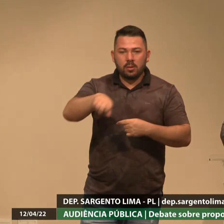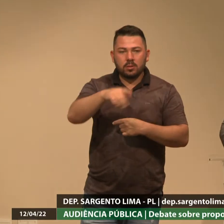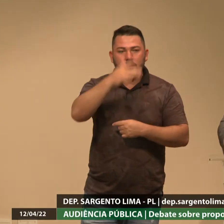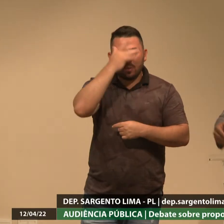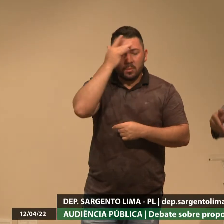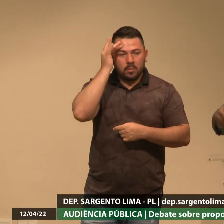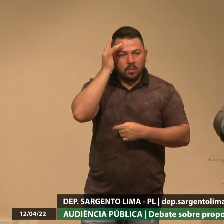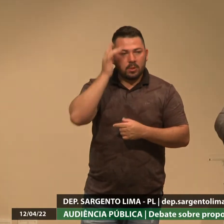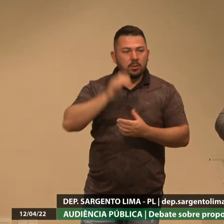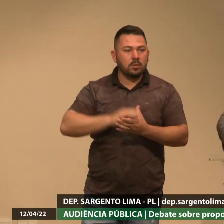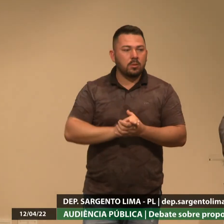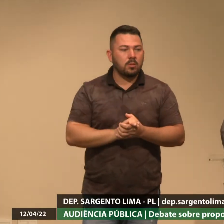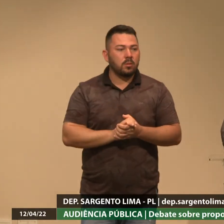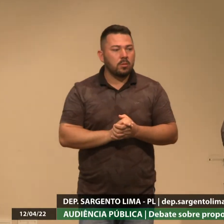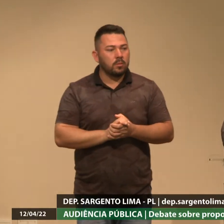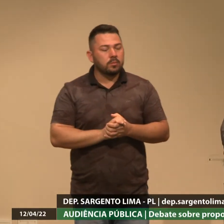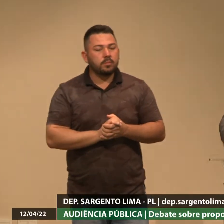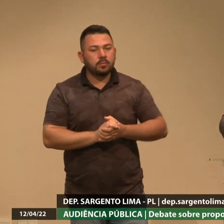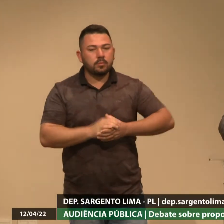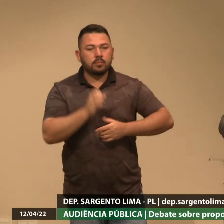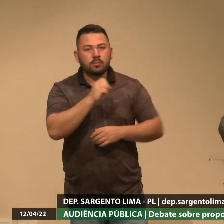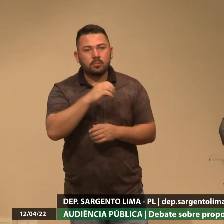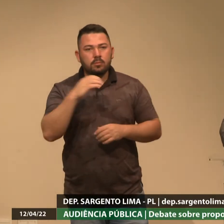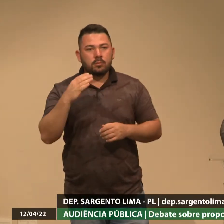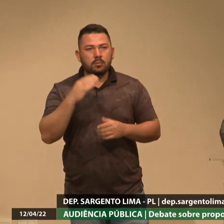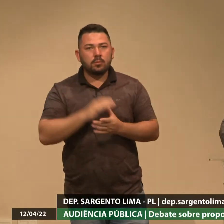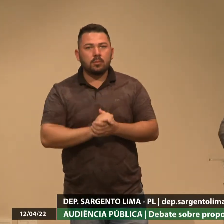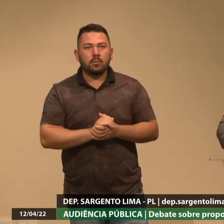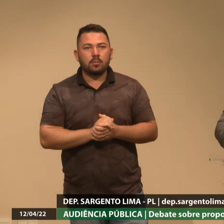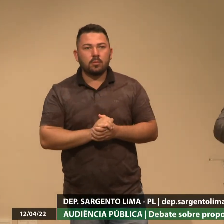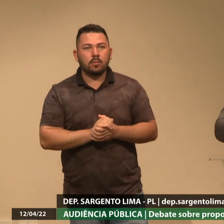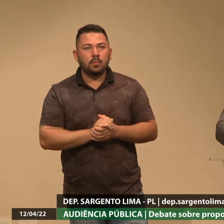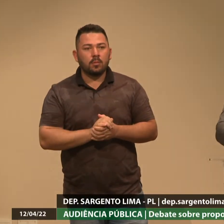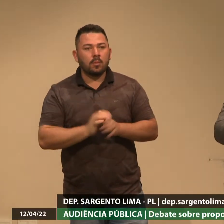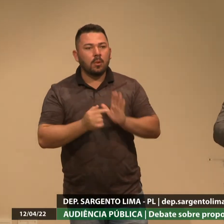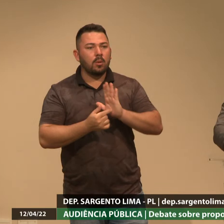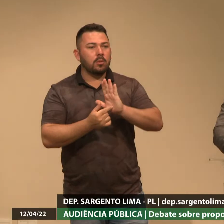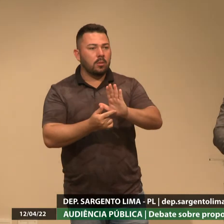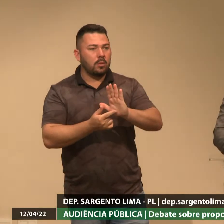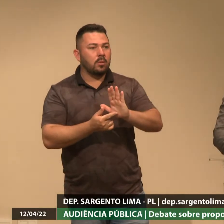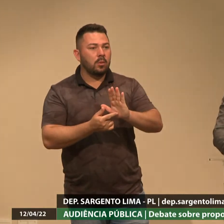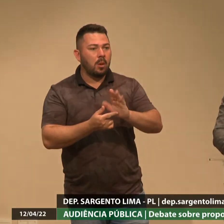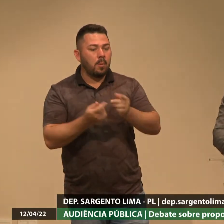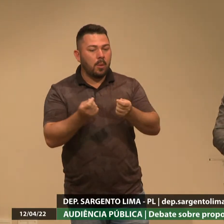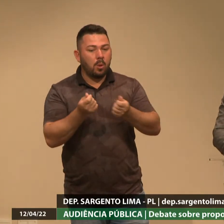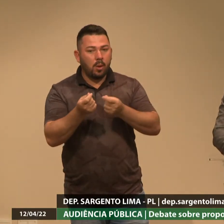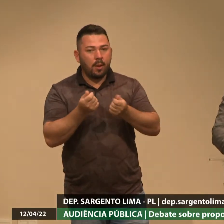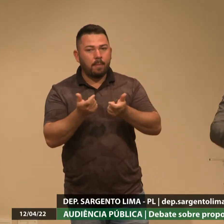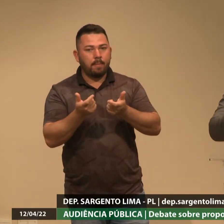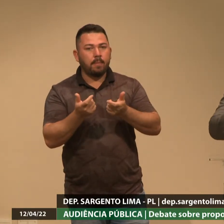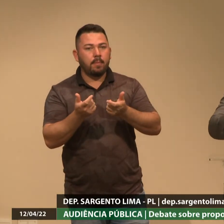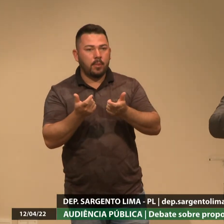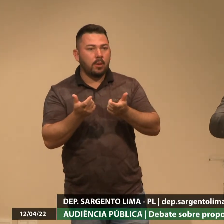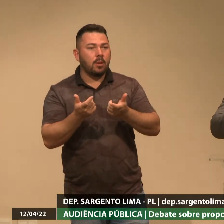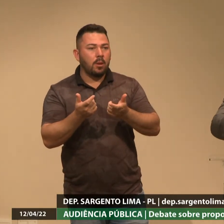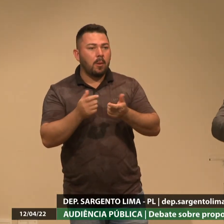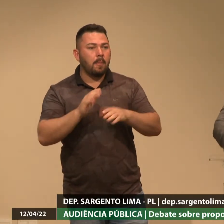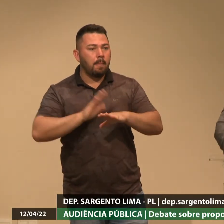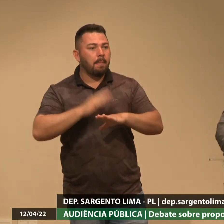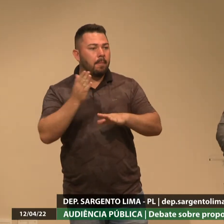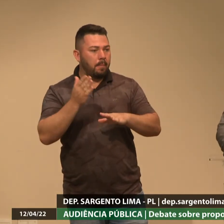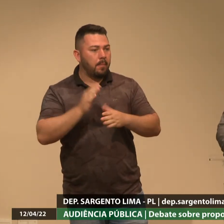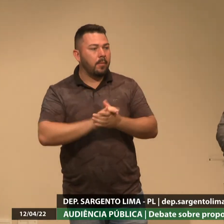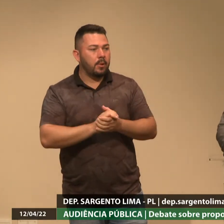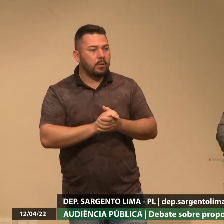pessoas escolhem a o Estado de Santa Catarina para suas feiras Exposições pelo capital social do estado de secretaria na mais